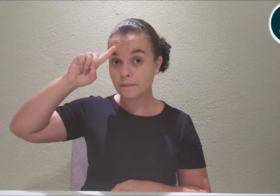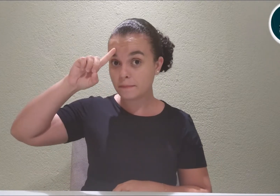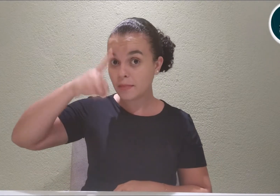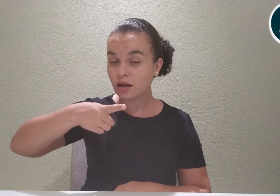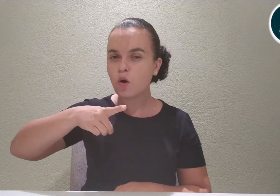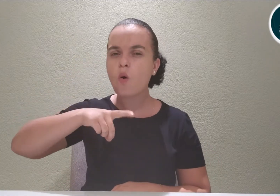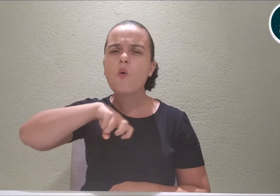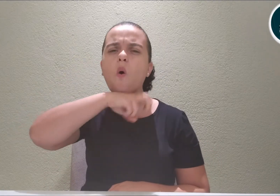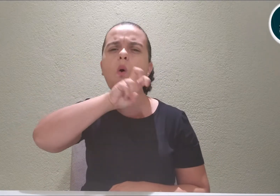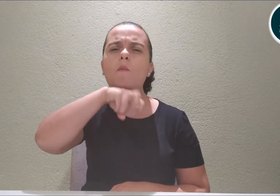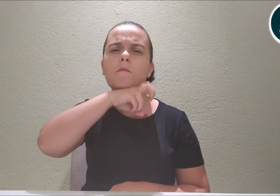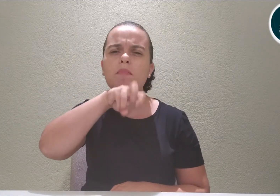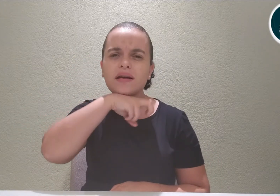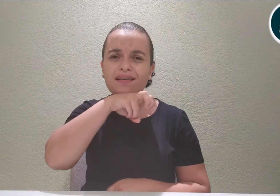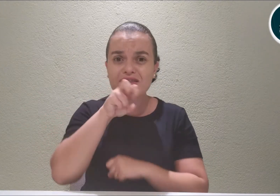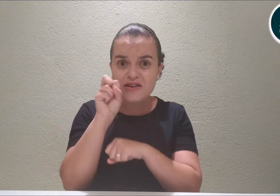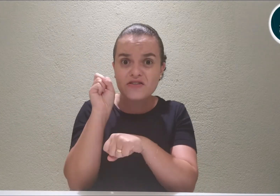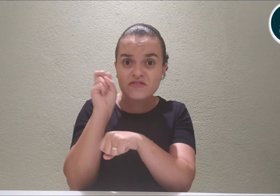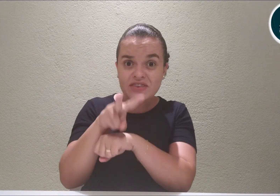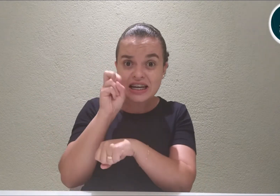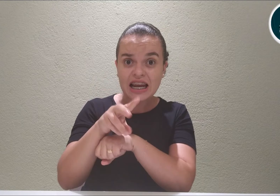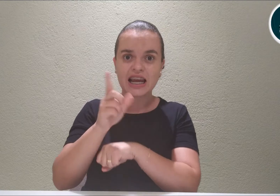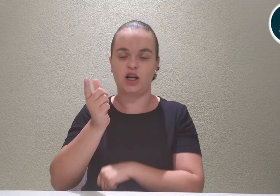mandando cobras venenosas.